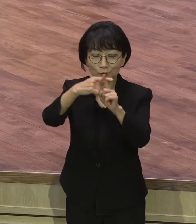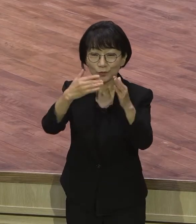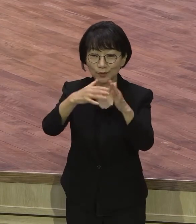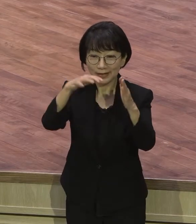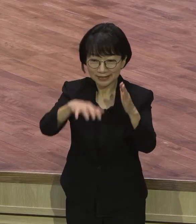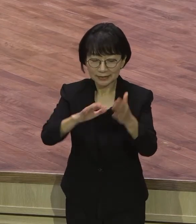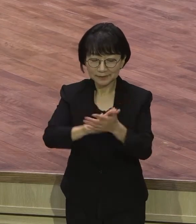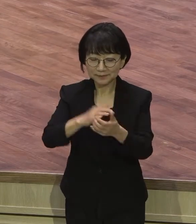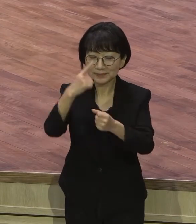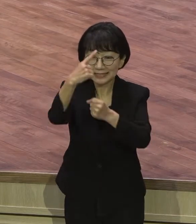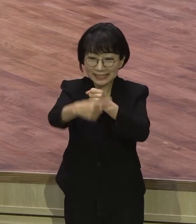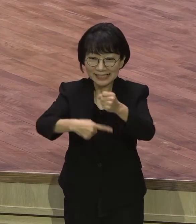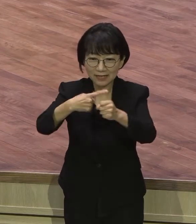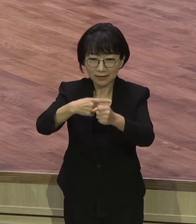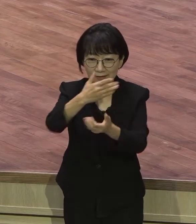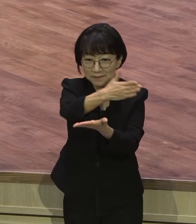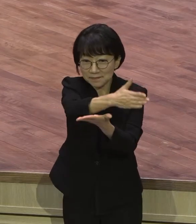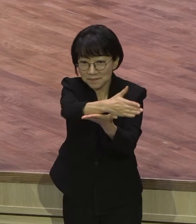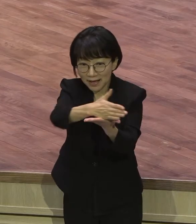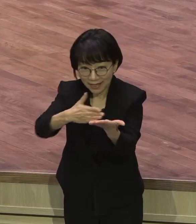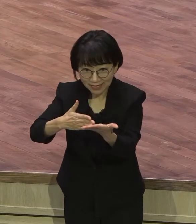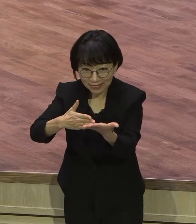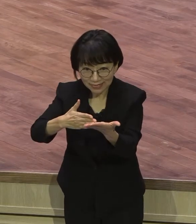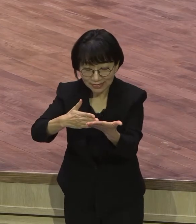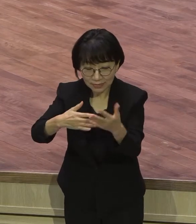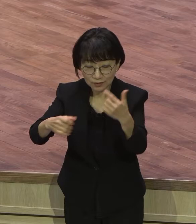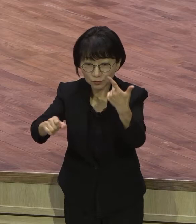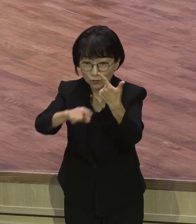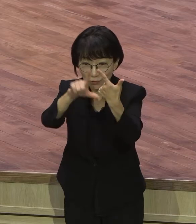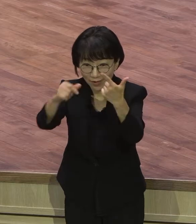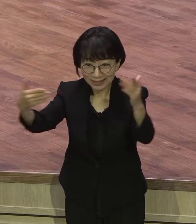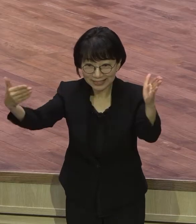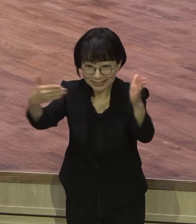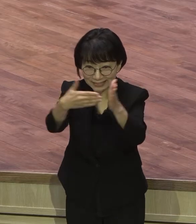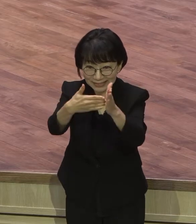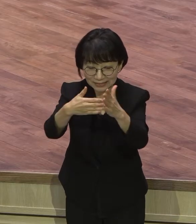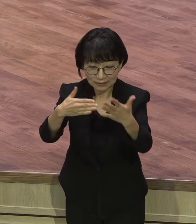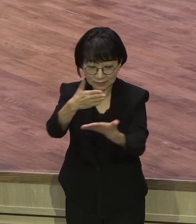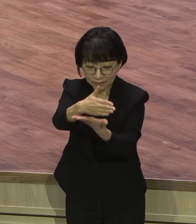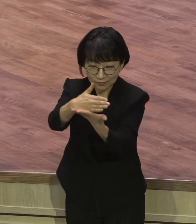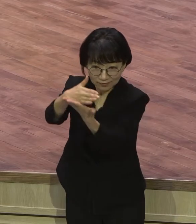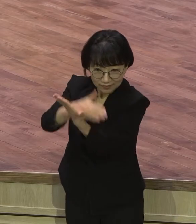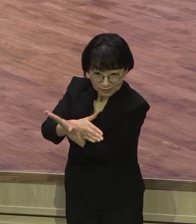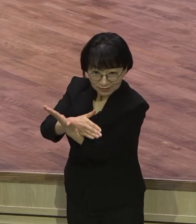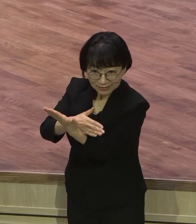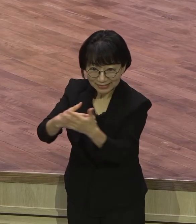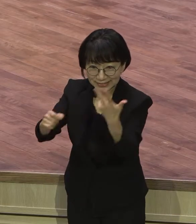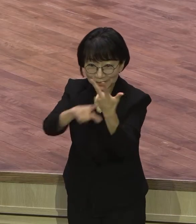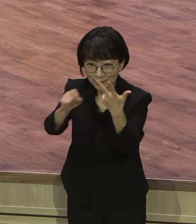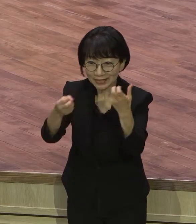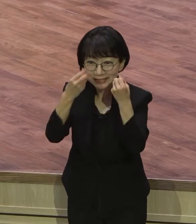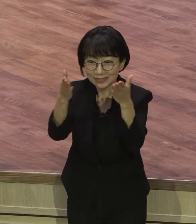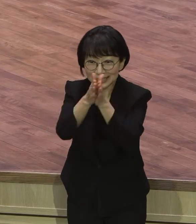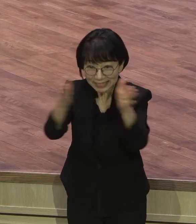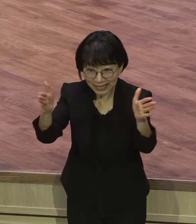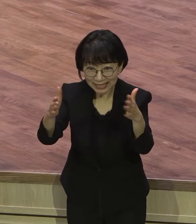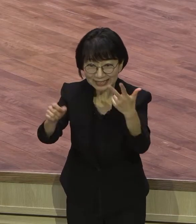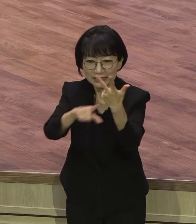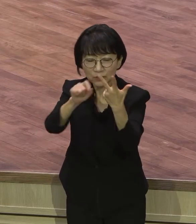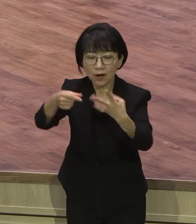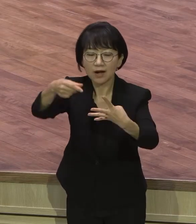6월이 딱 끝나고 나면 절반이 지나면 7월 첫 주, 오늘 첫 주에요, 첫 주에 맥주 감사헌금